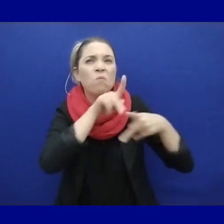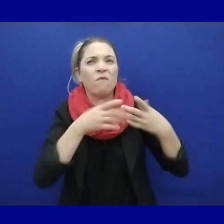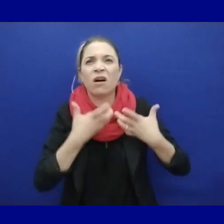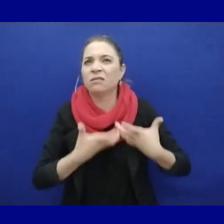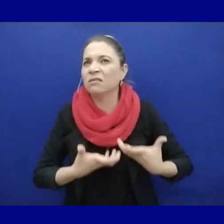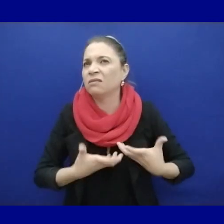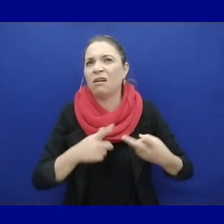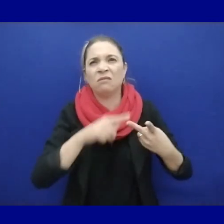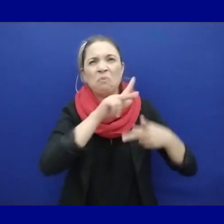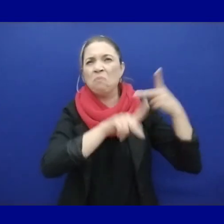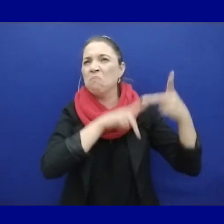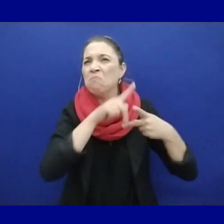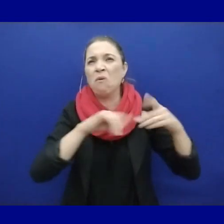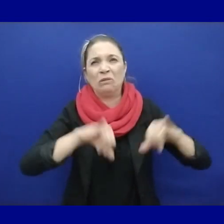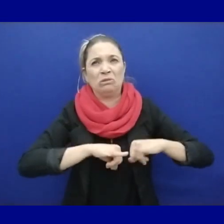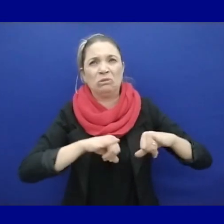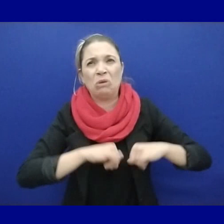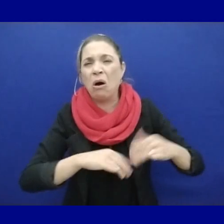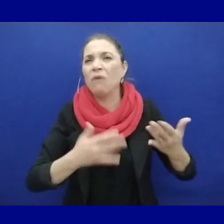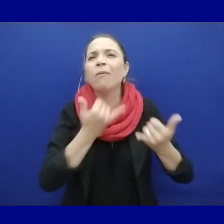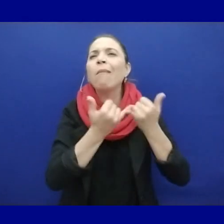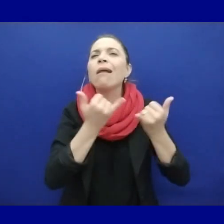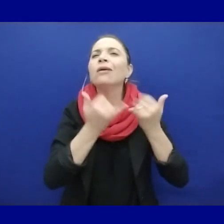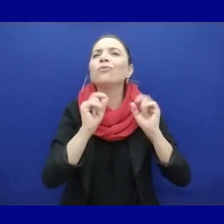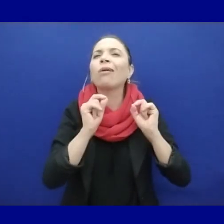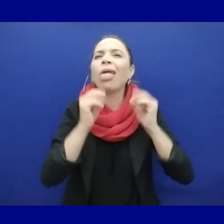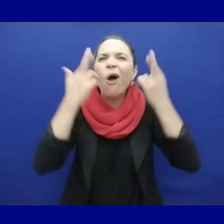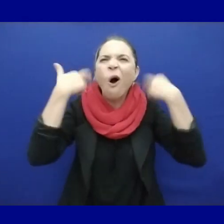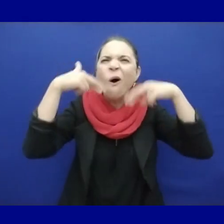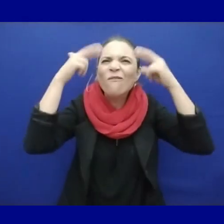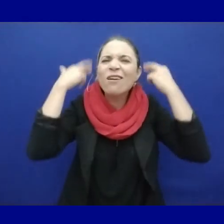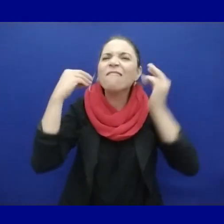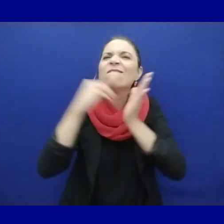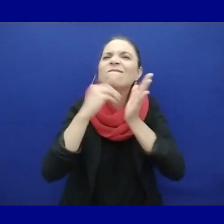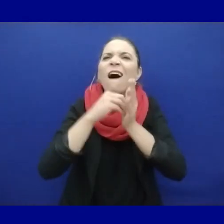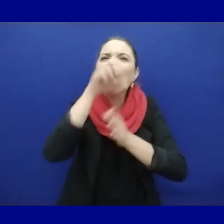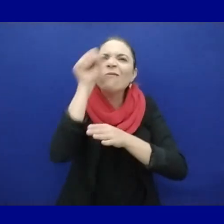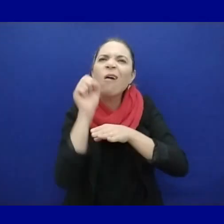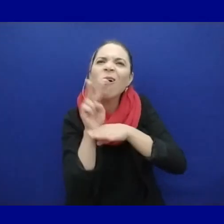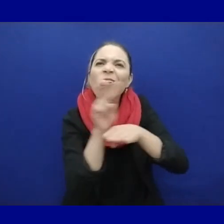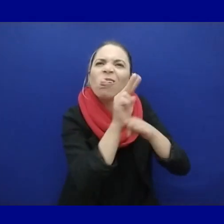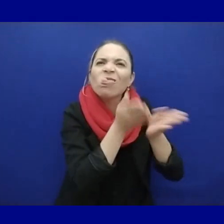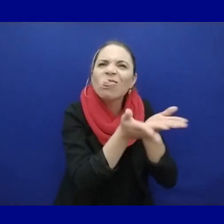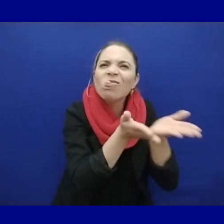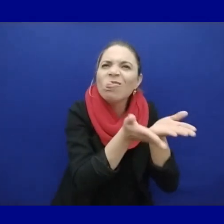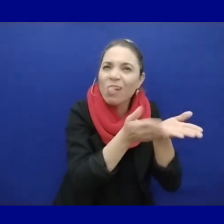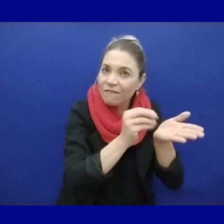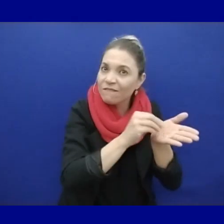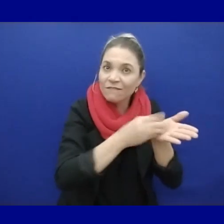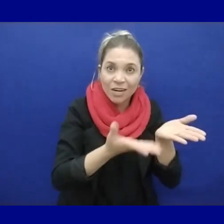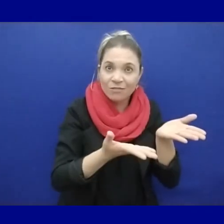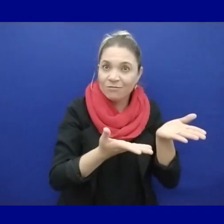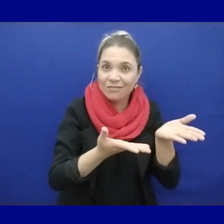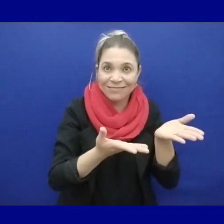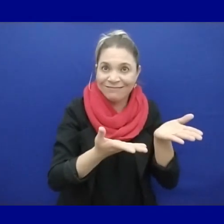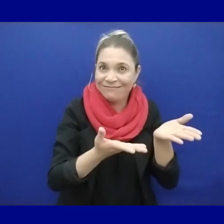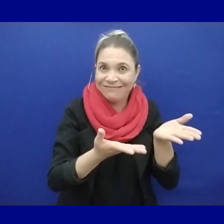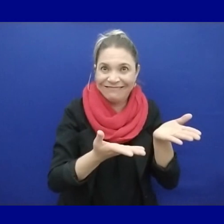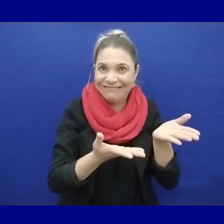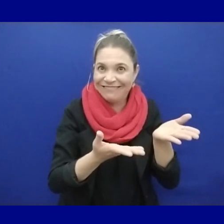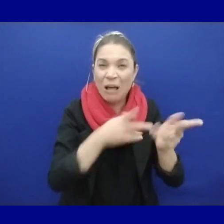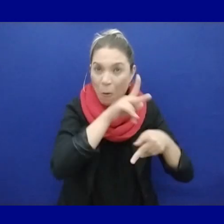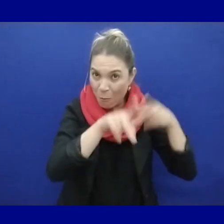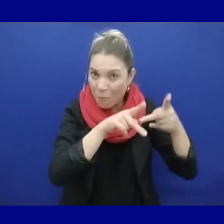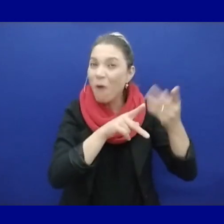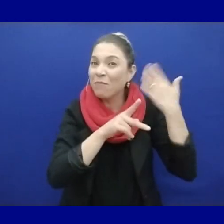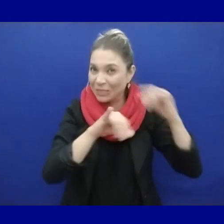e exaustas, como ovelhas que não têm pastor. A palavra de Deus nos mostra